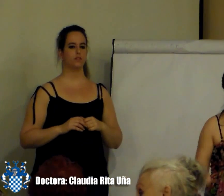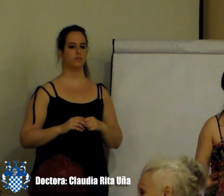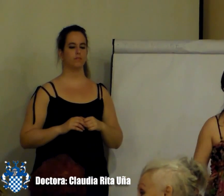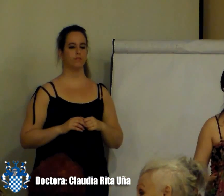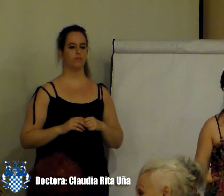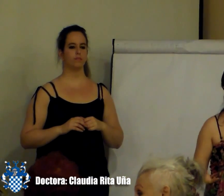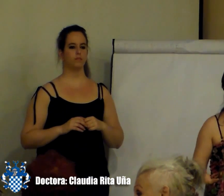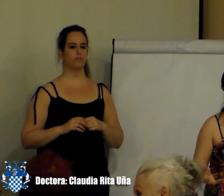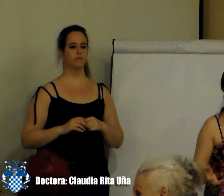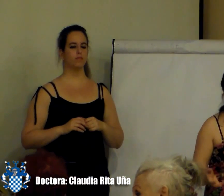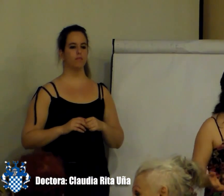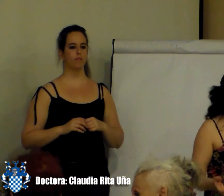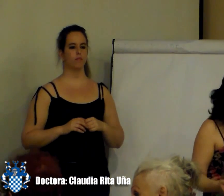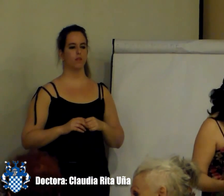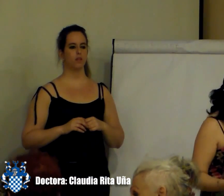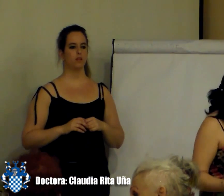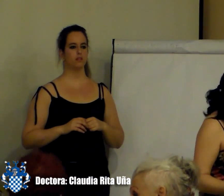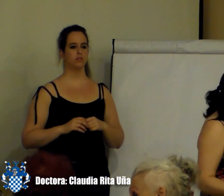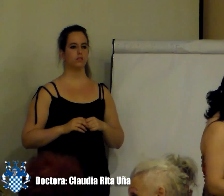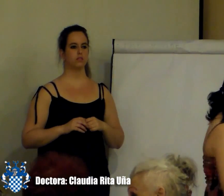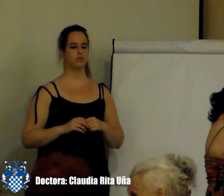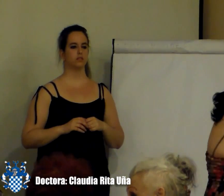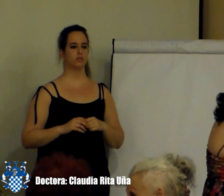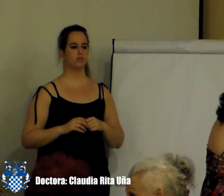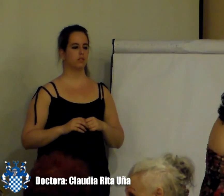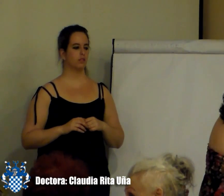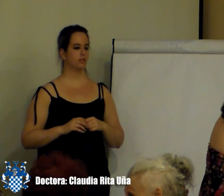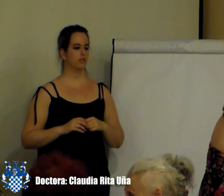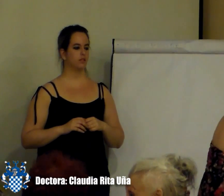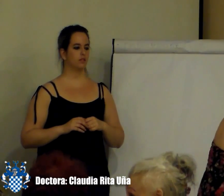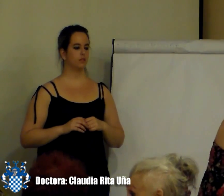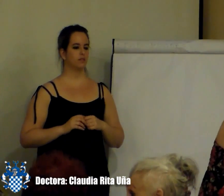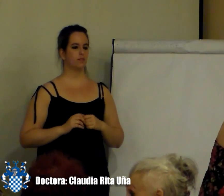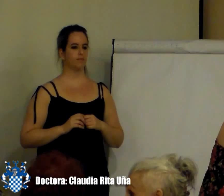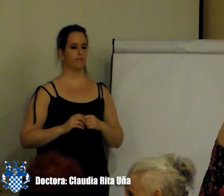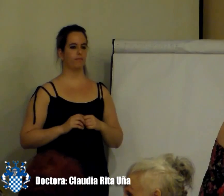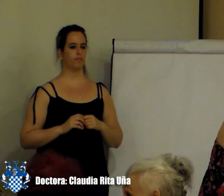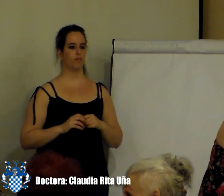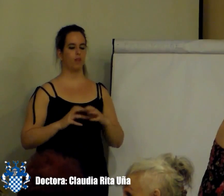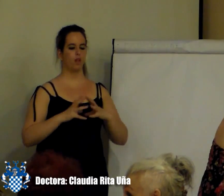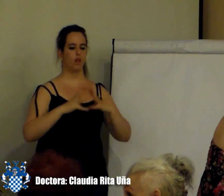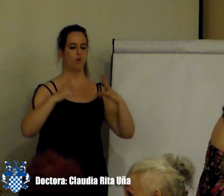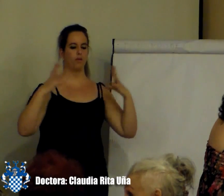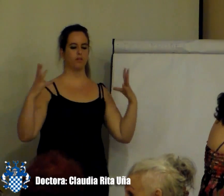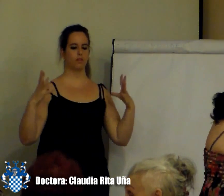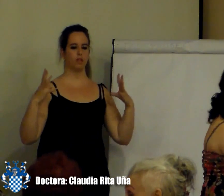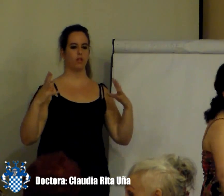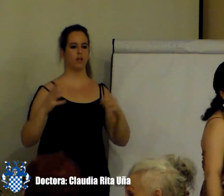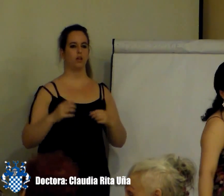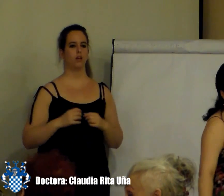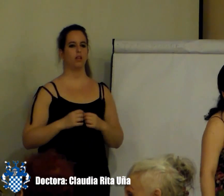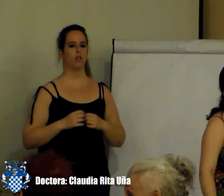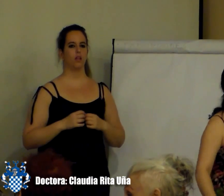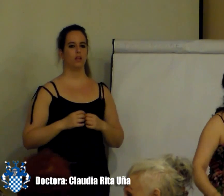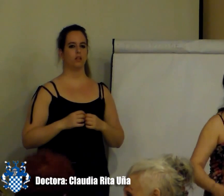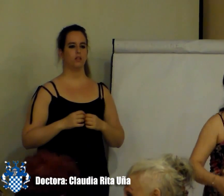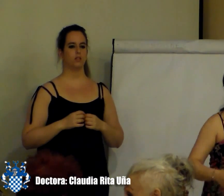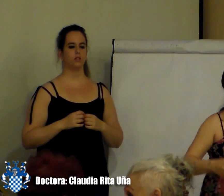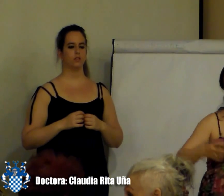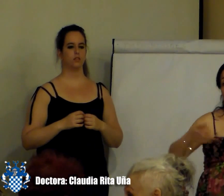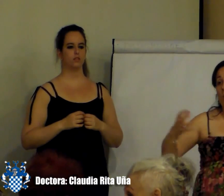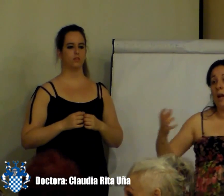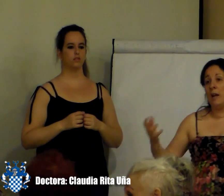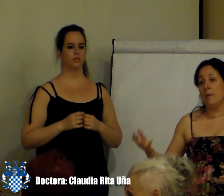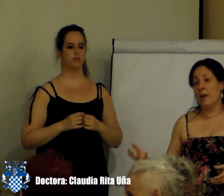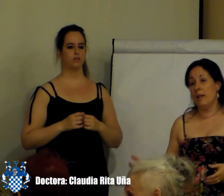más retención de líquido. Y evitar la obesidad, porque eso recarga la parte articular y además de